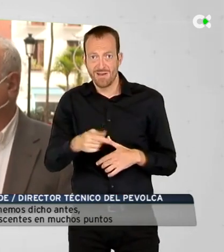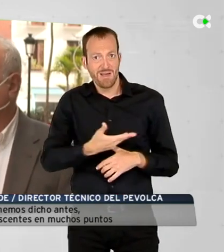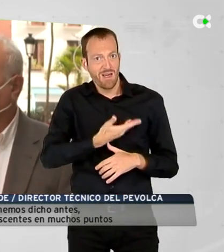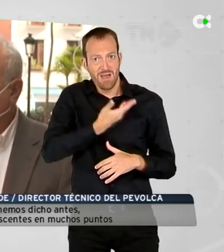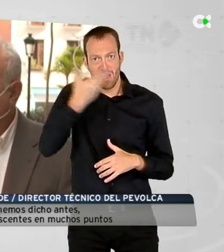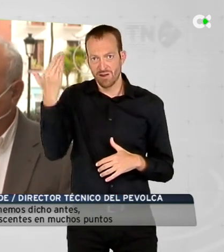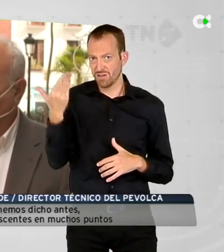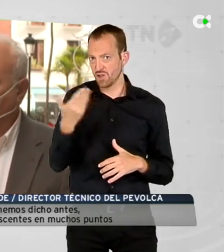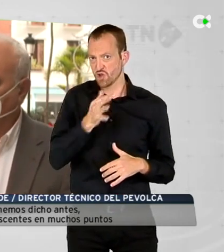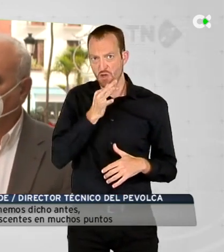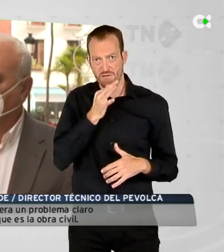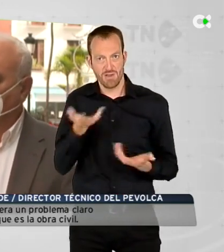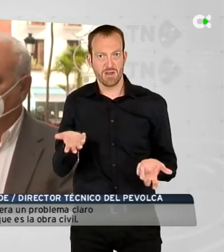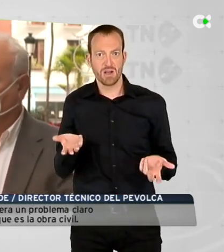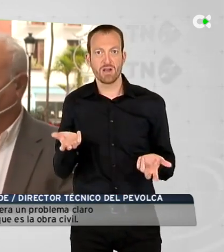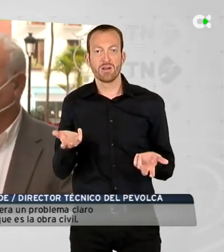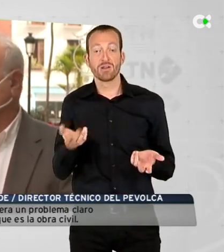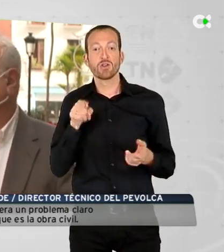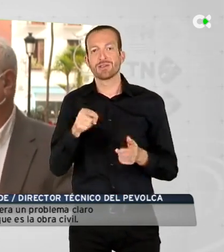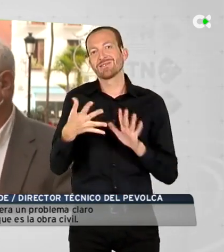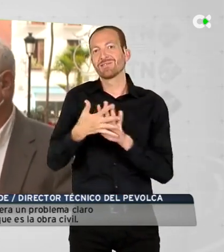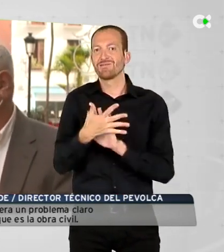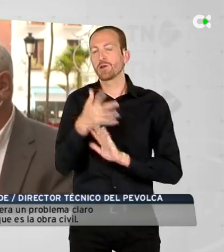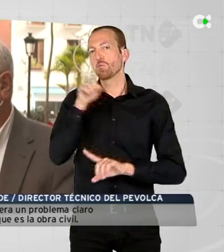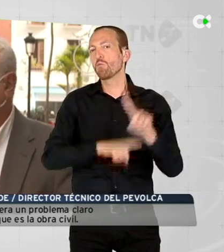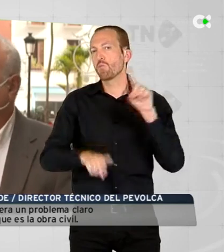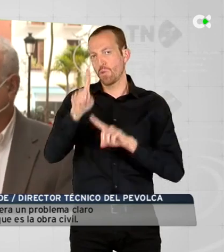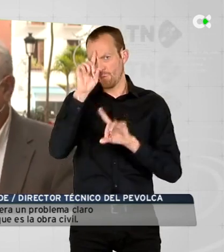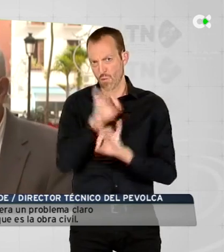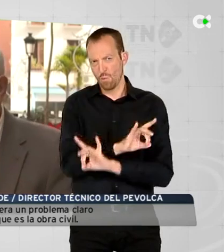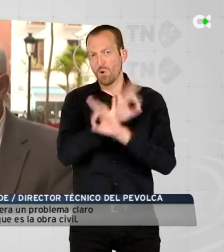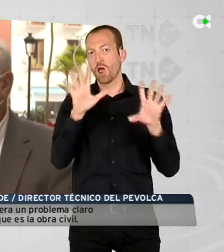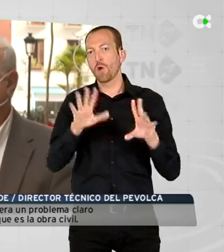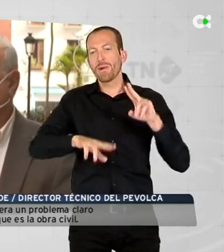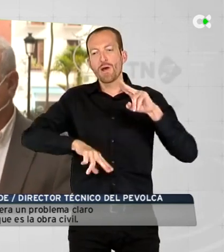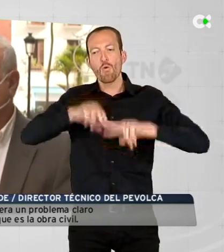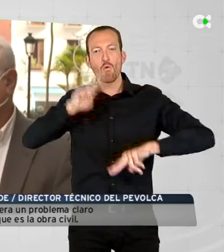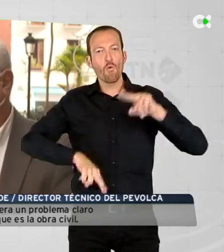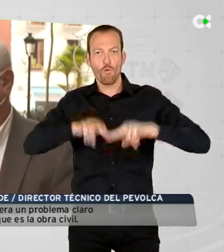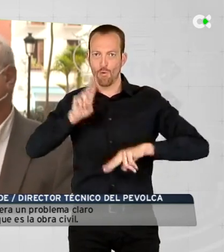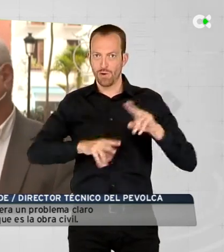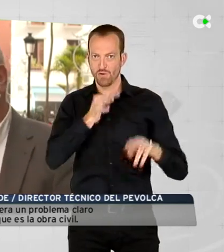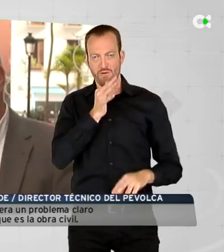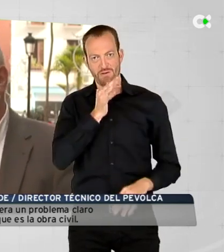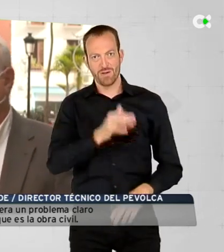están incandescentes en muchos puntos y eso genera un problema claro de lo que es la obra civil.